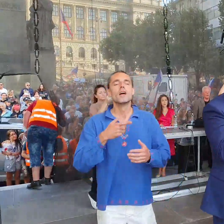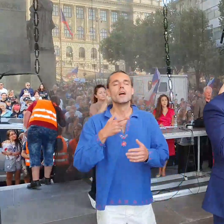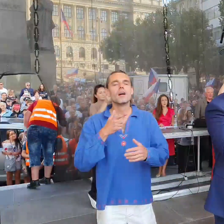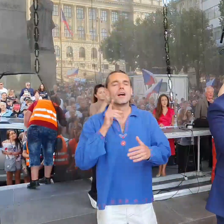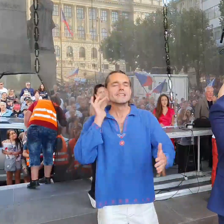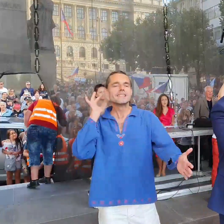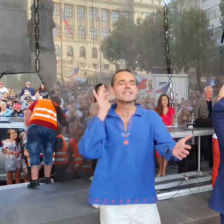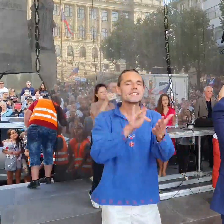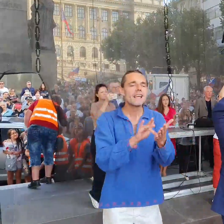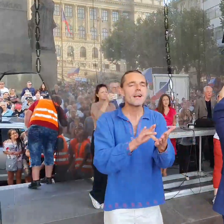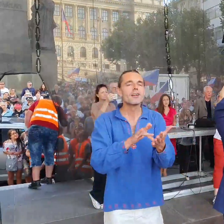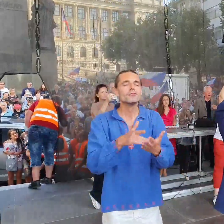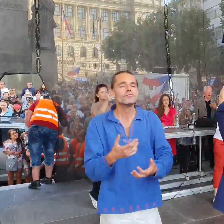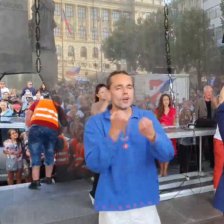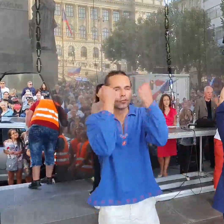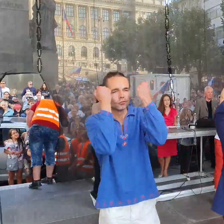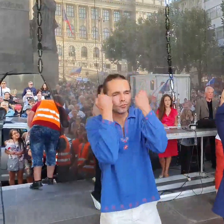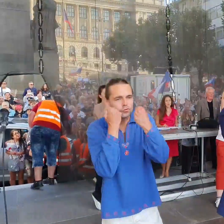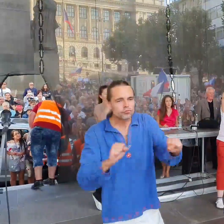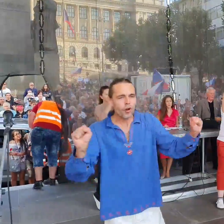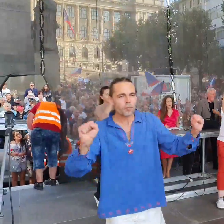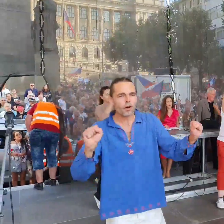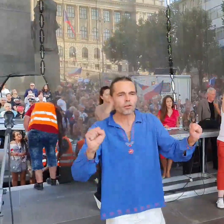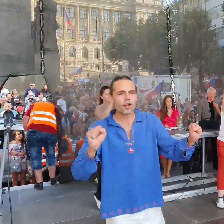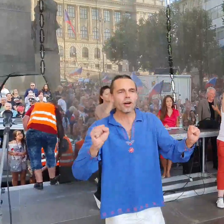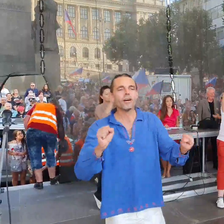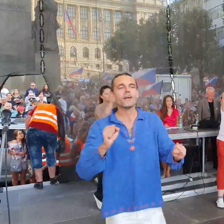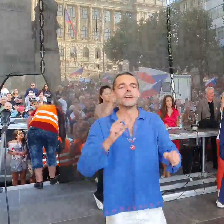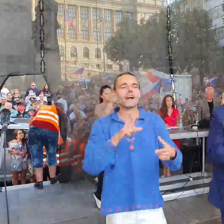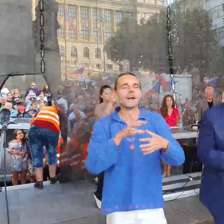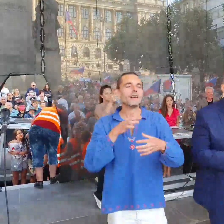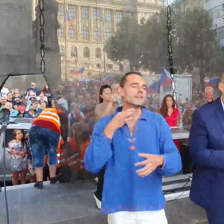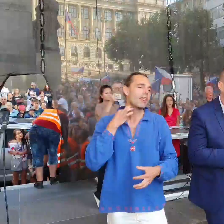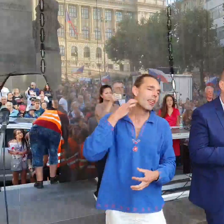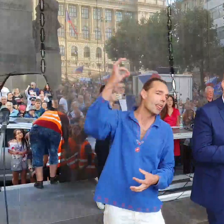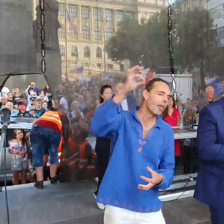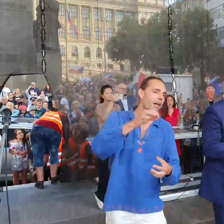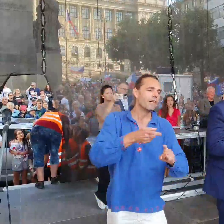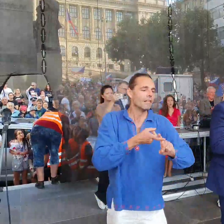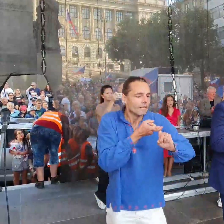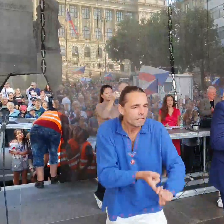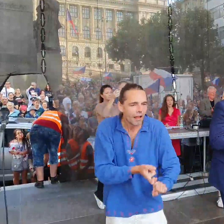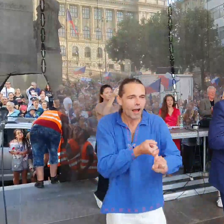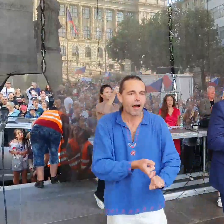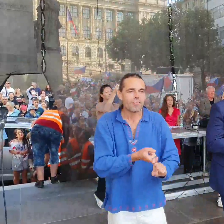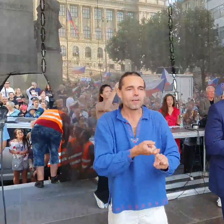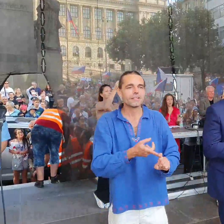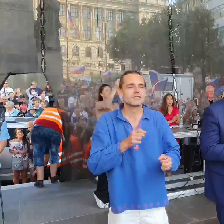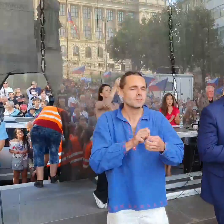suverenitu, svrchovanost, svobodu a nezávislost.